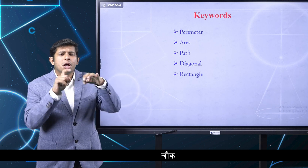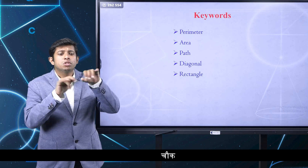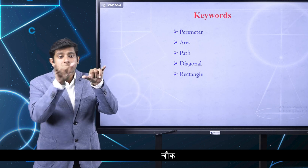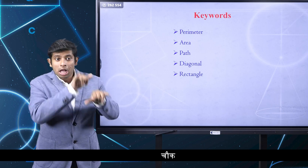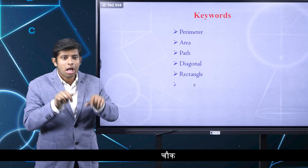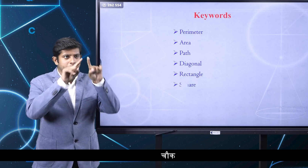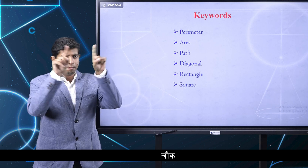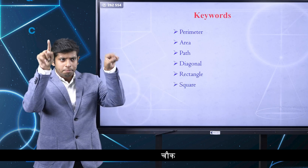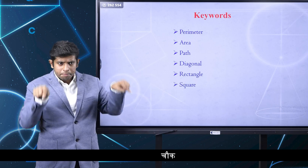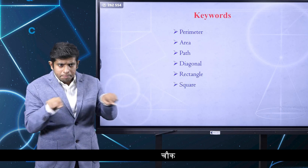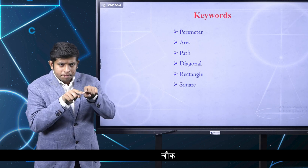चौक,